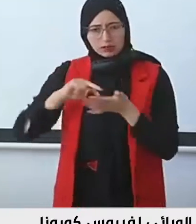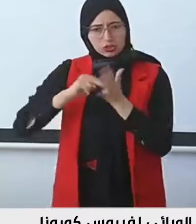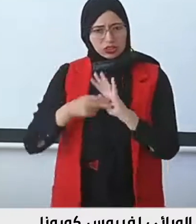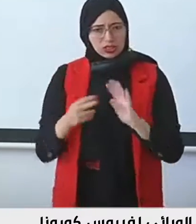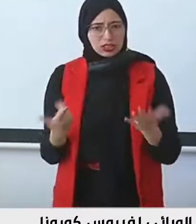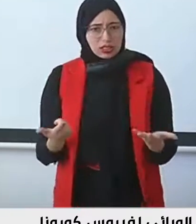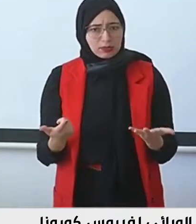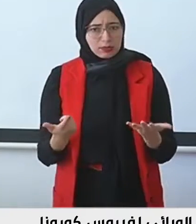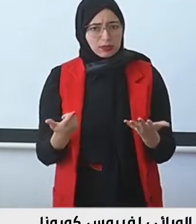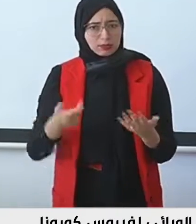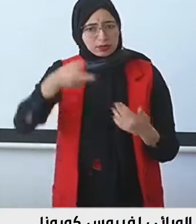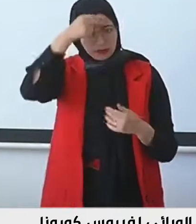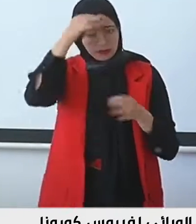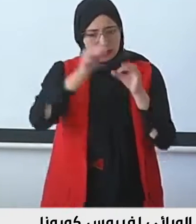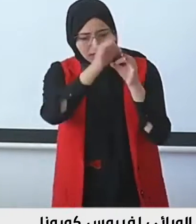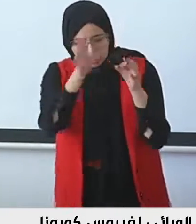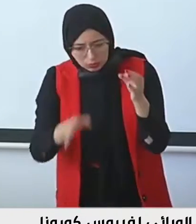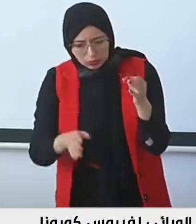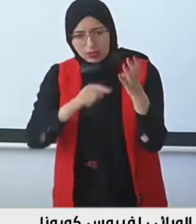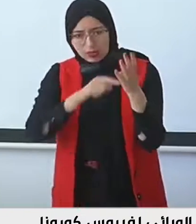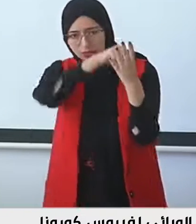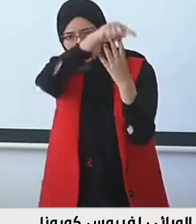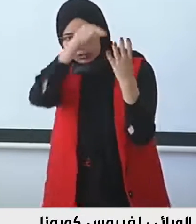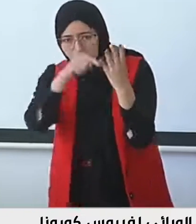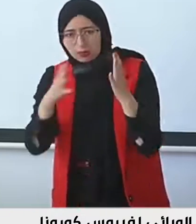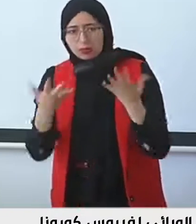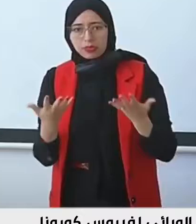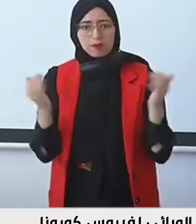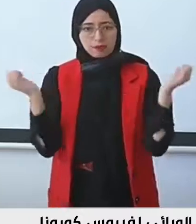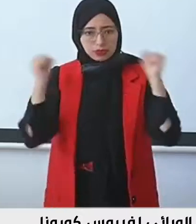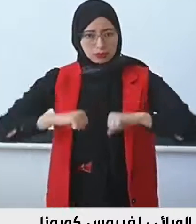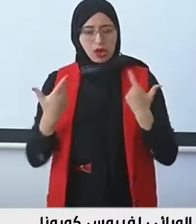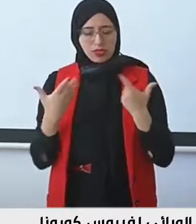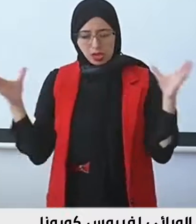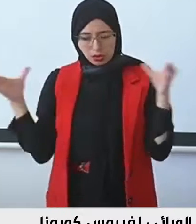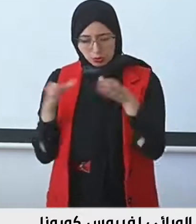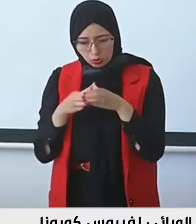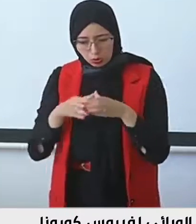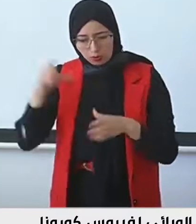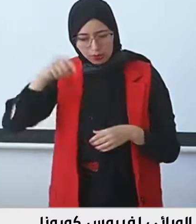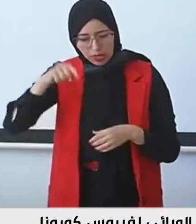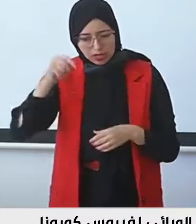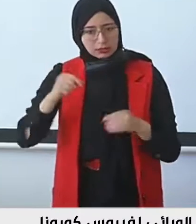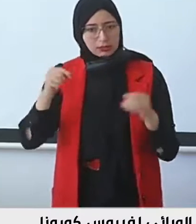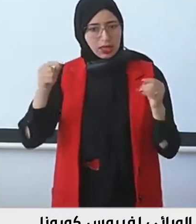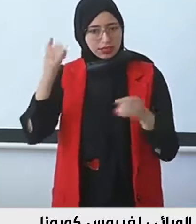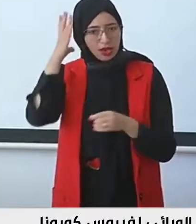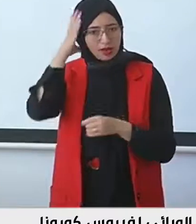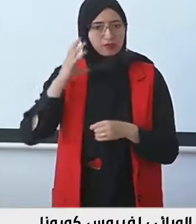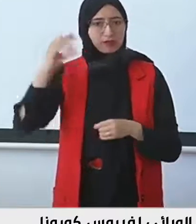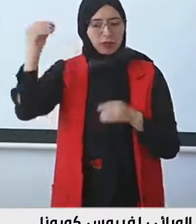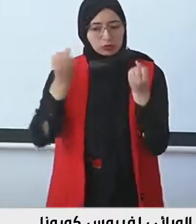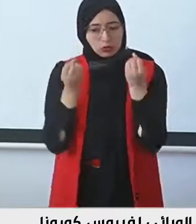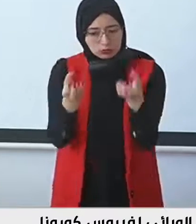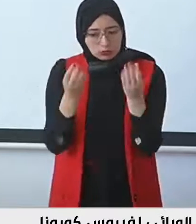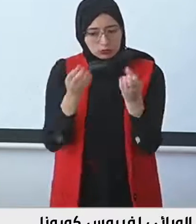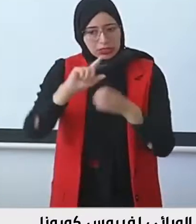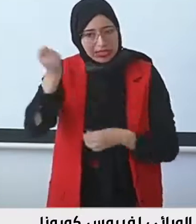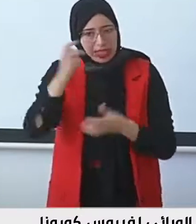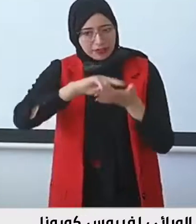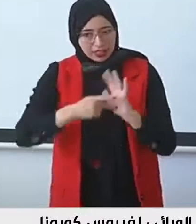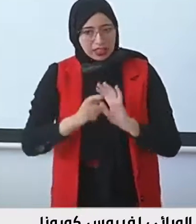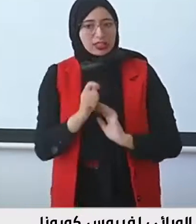فما القراءه نتاع النتائج نتاع العينه هذه اللي تستحق ايكيب تكون مكونه، وهذا اللي